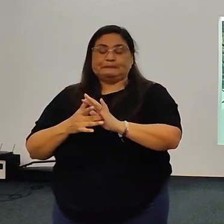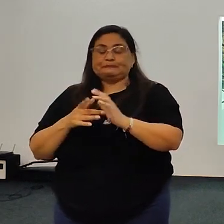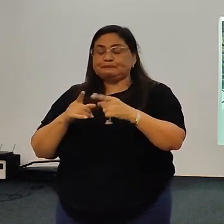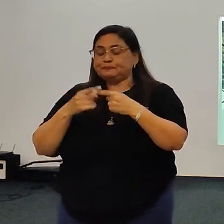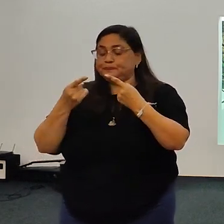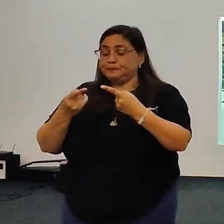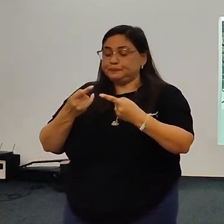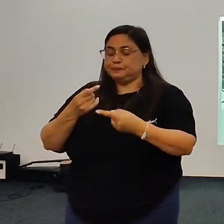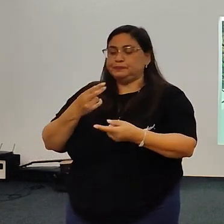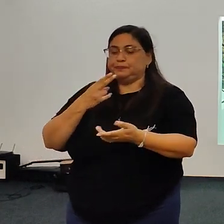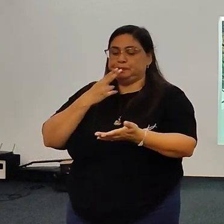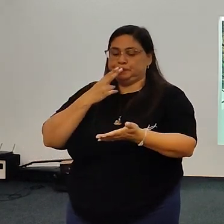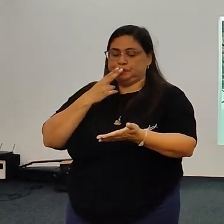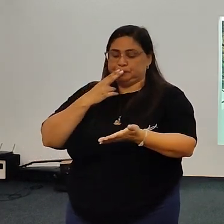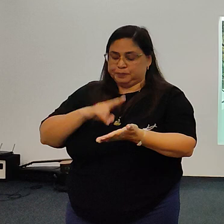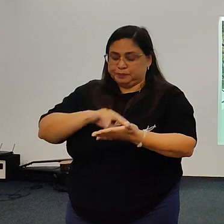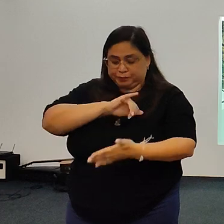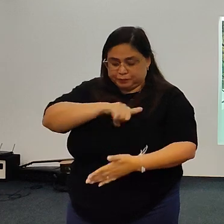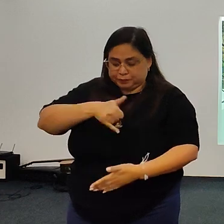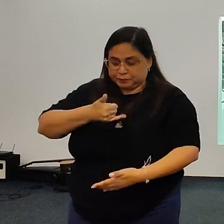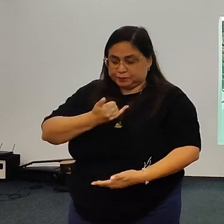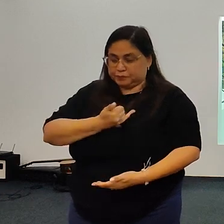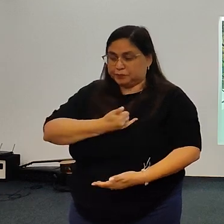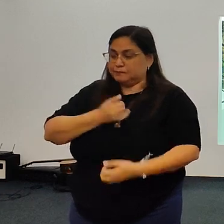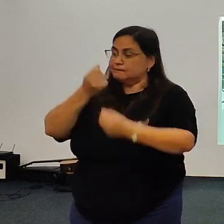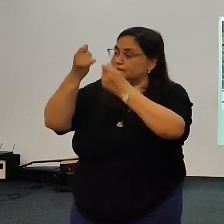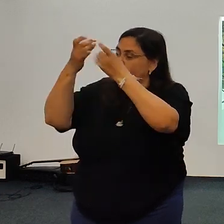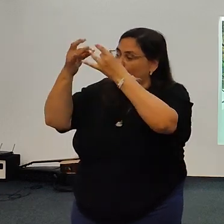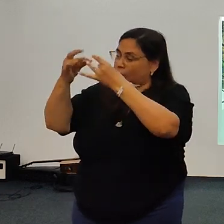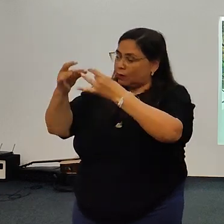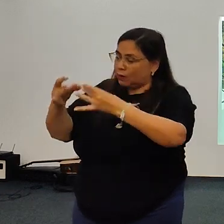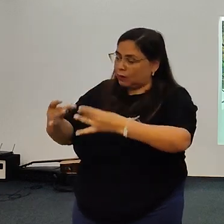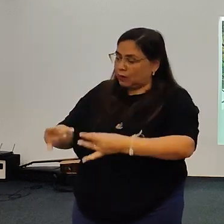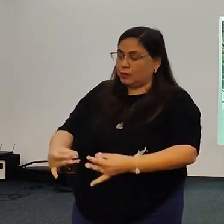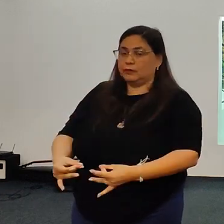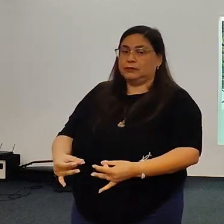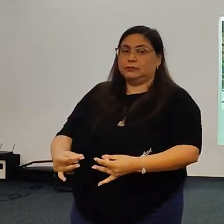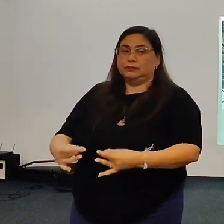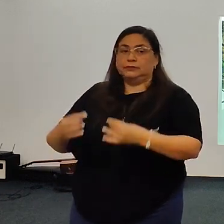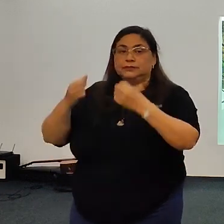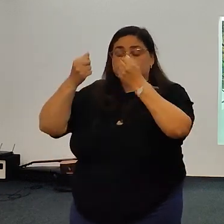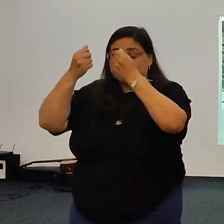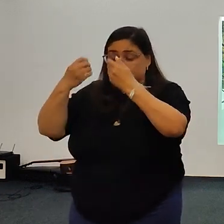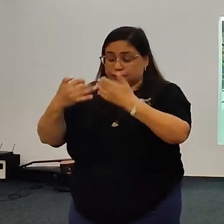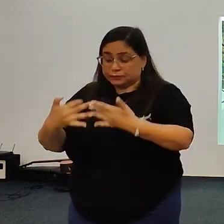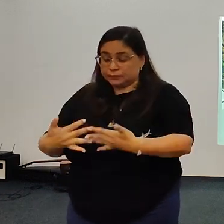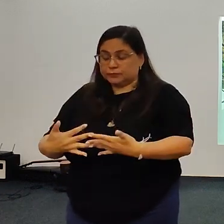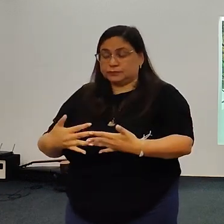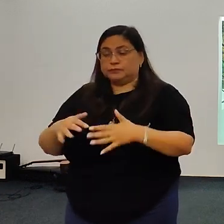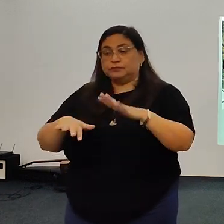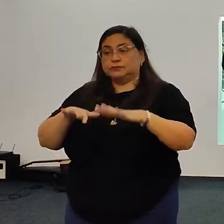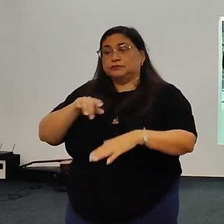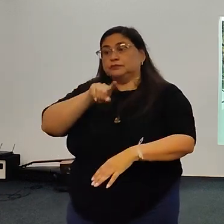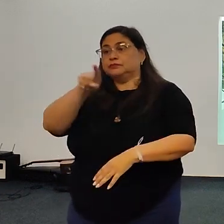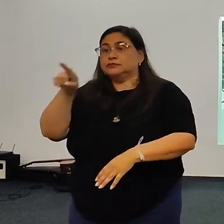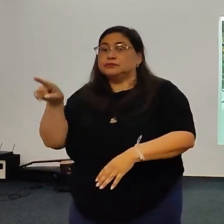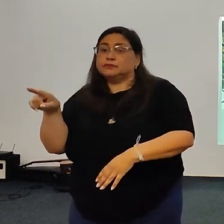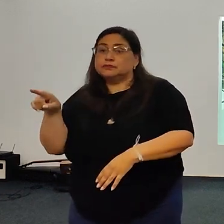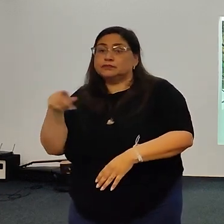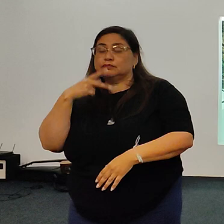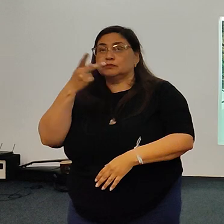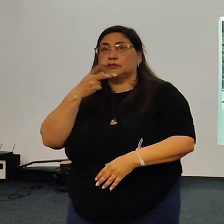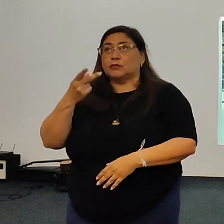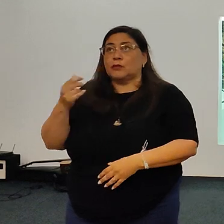Então ele está dizendo aqui, João está dando um relatório de primeira mão. Uma coisa é você contar algo